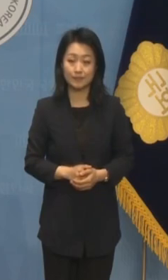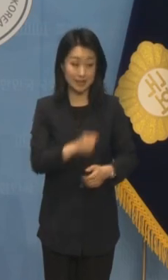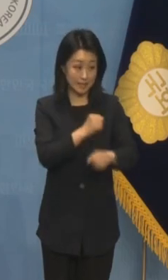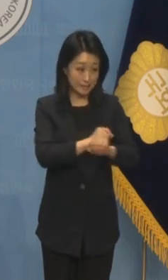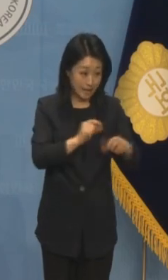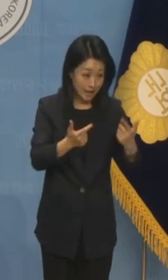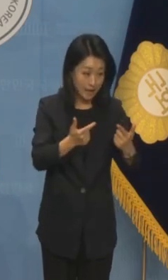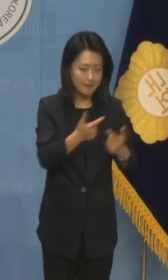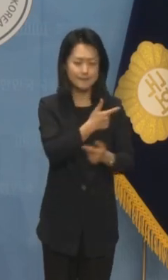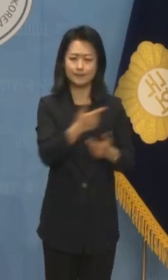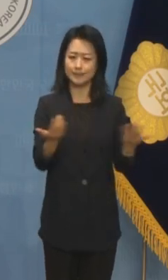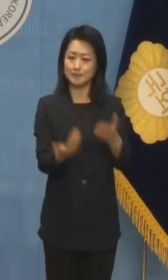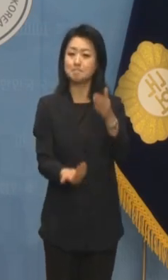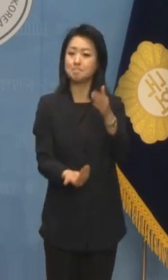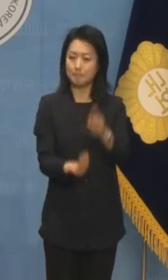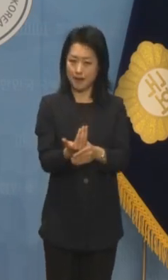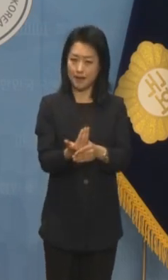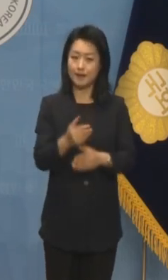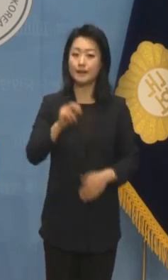납니다.